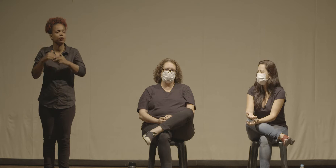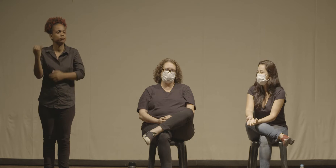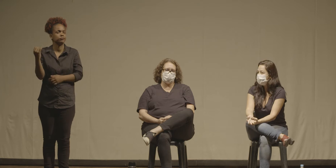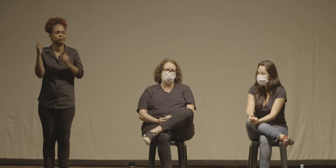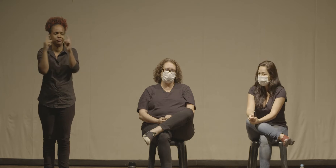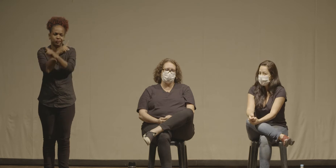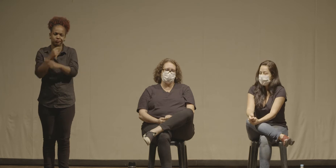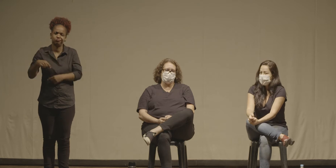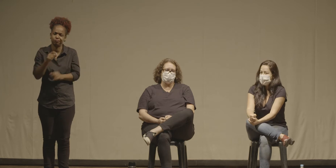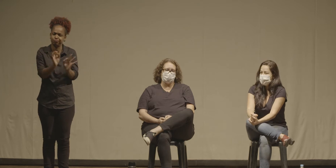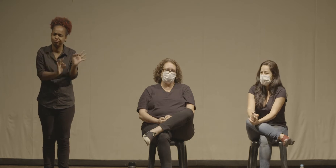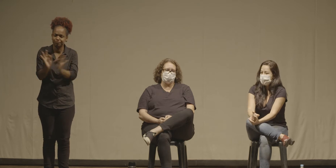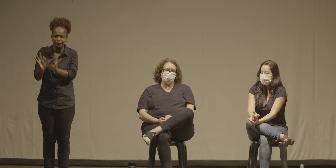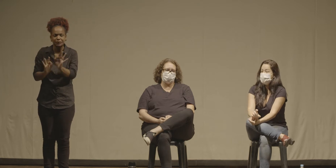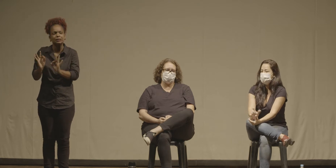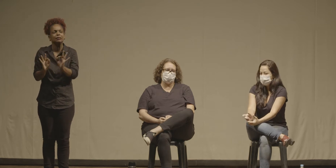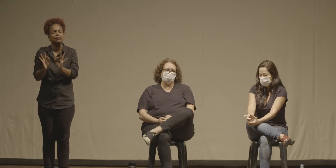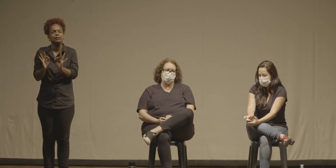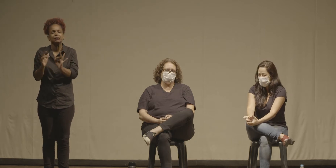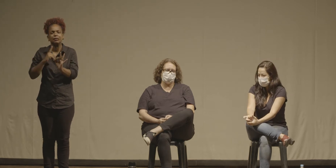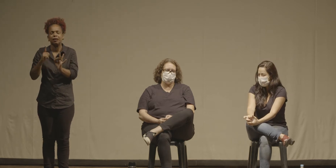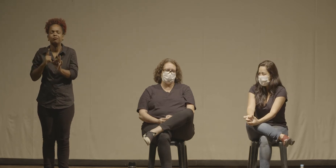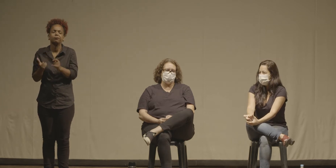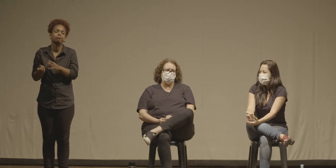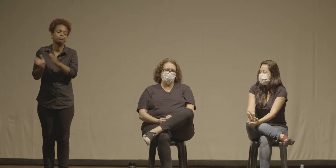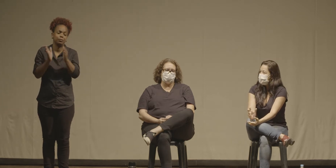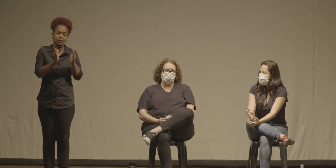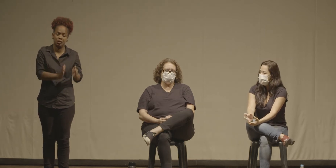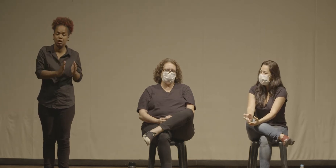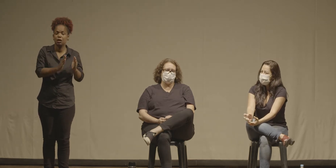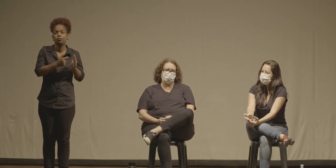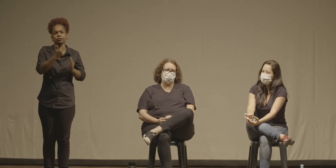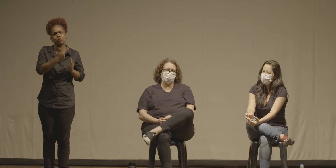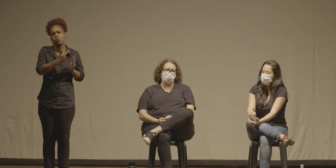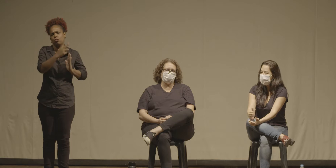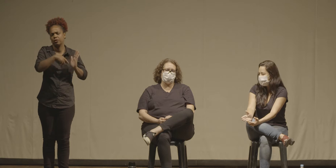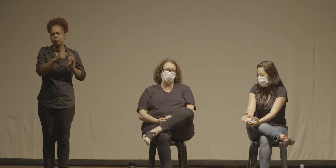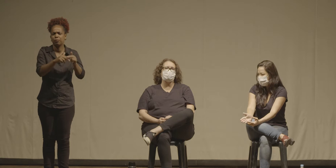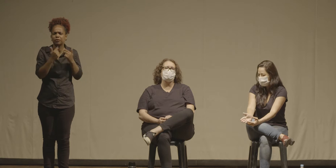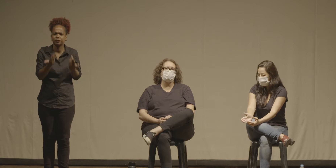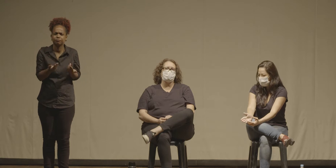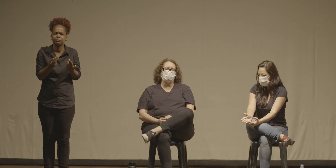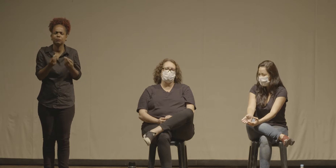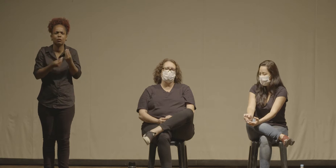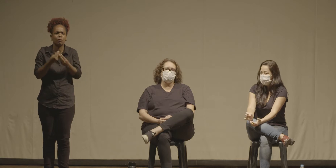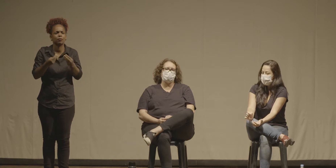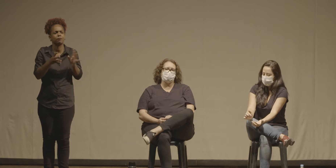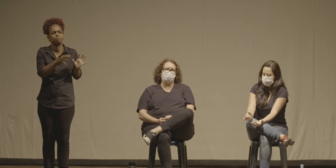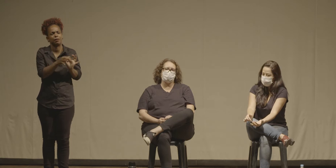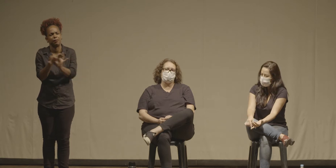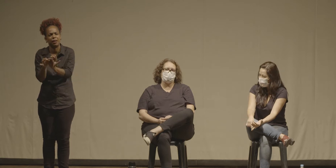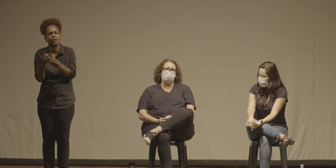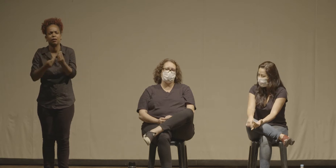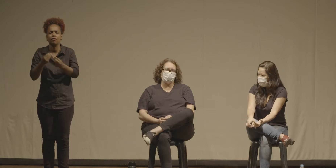gente construir esse segundo roteiro, porque era necessário colocar esses panos de fundo. O que